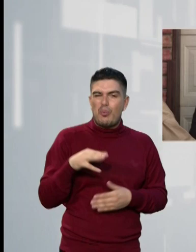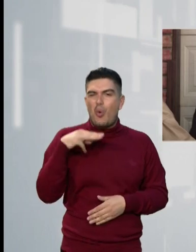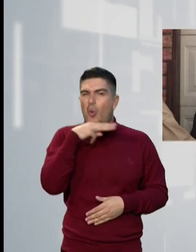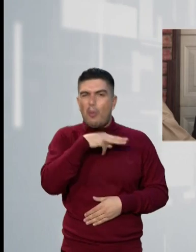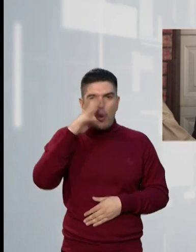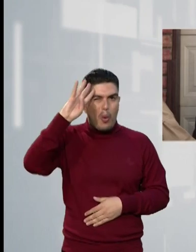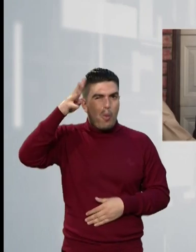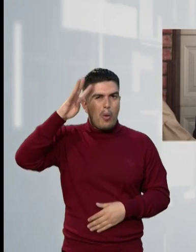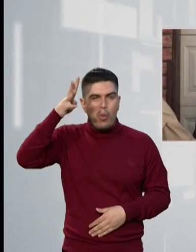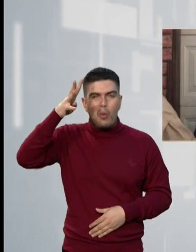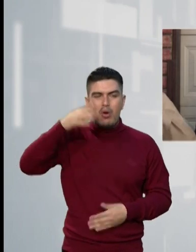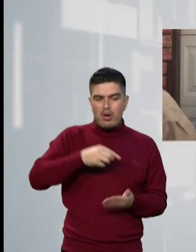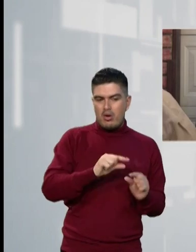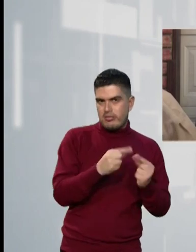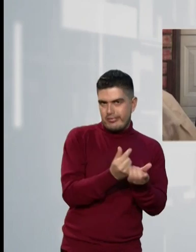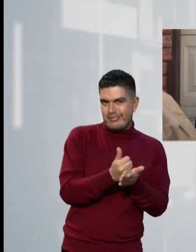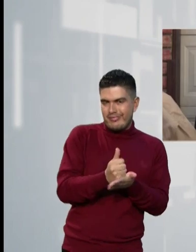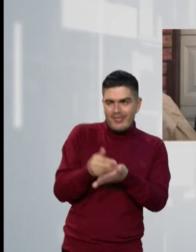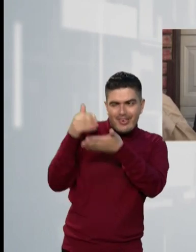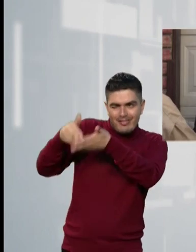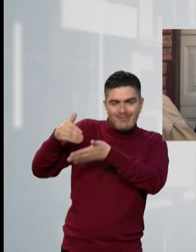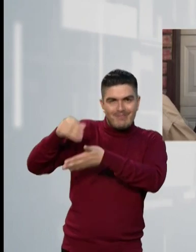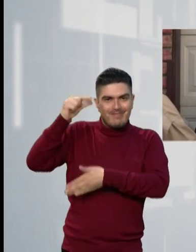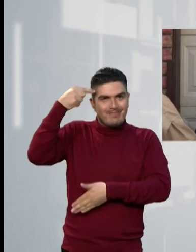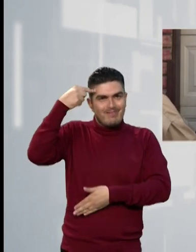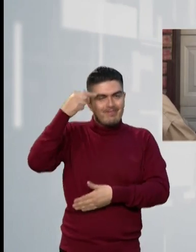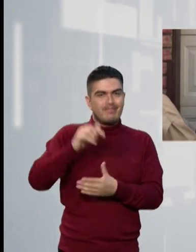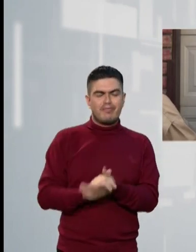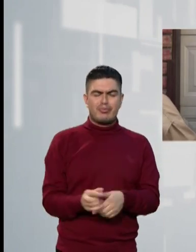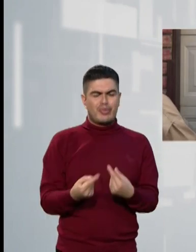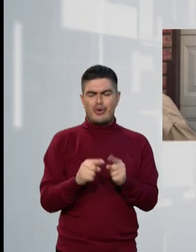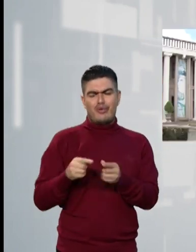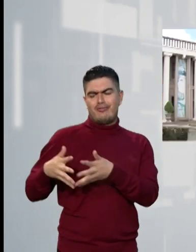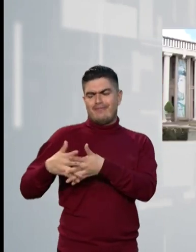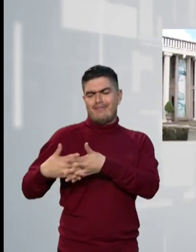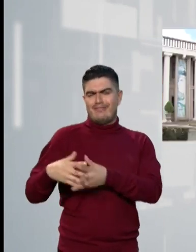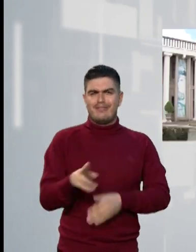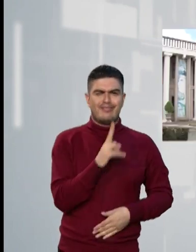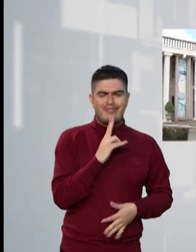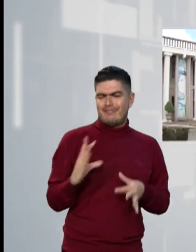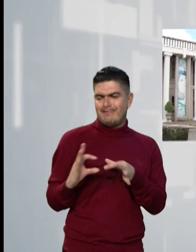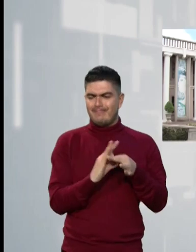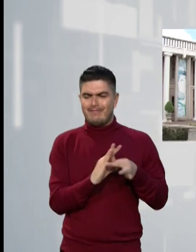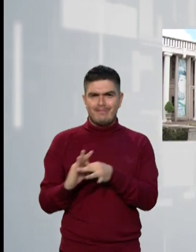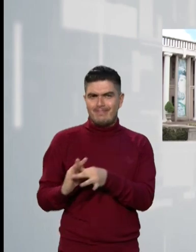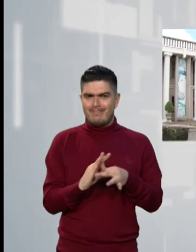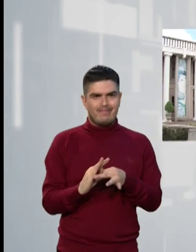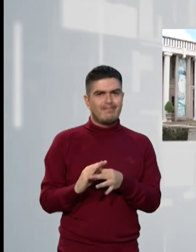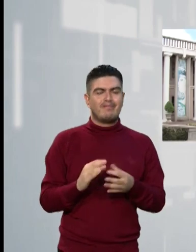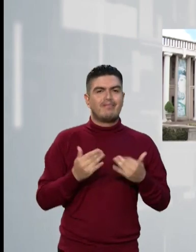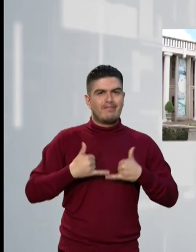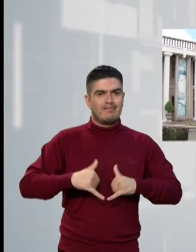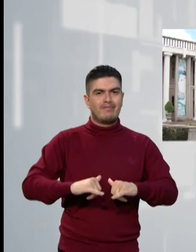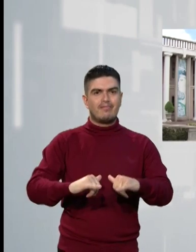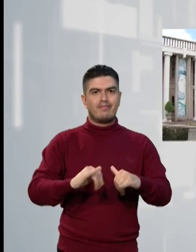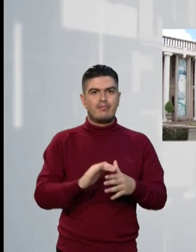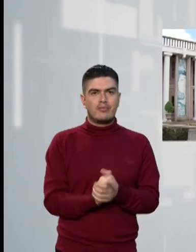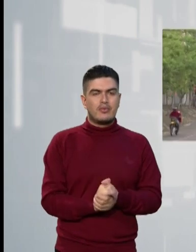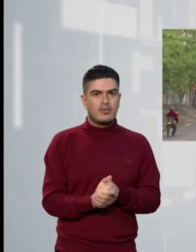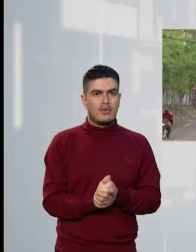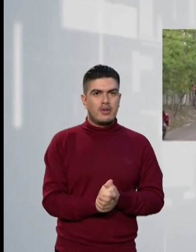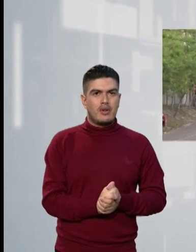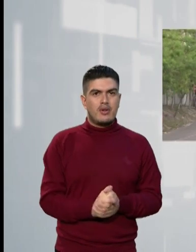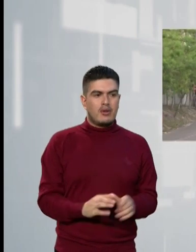esas creo que no caben y eh las relaciones con Estados Unidos van muy bien la preocupación es Clara María Elvira Salazar